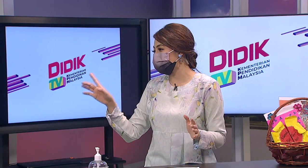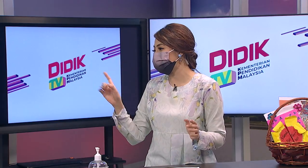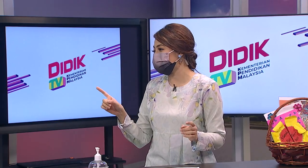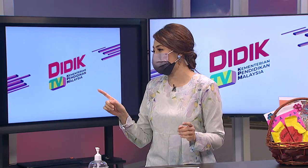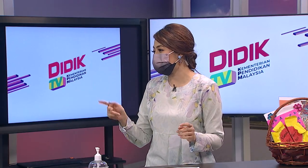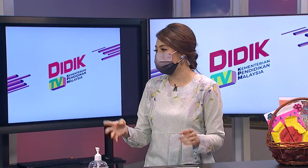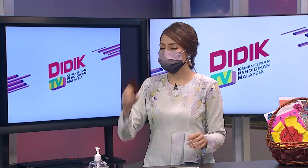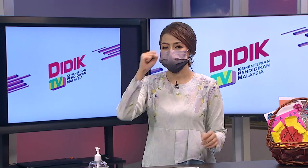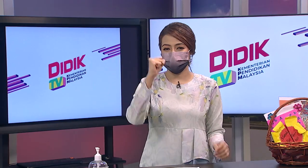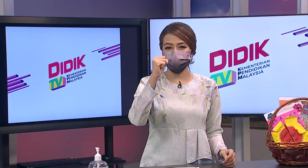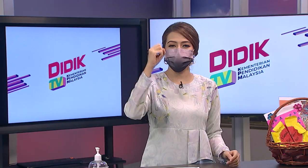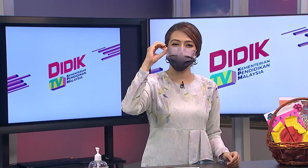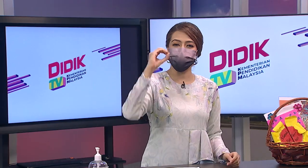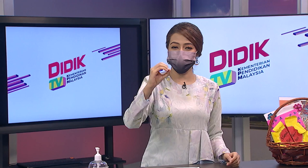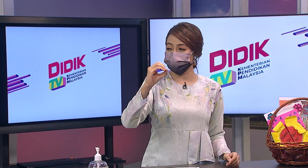penting kita menjaga